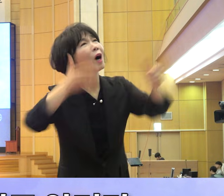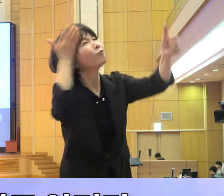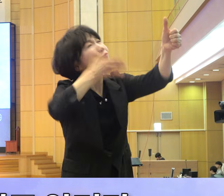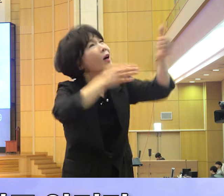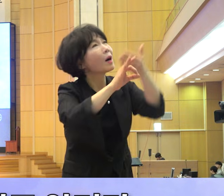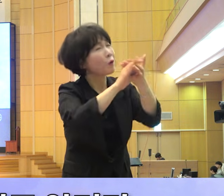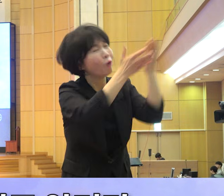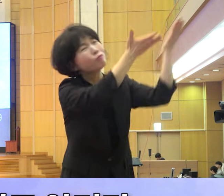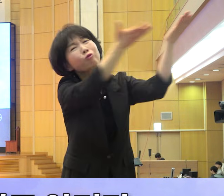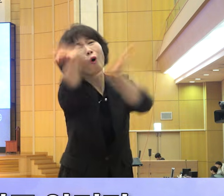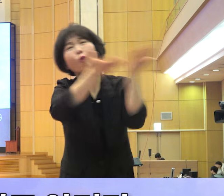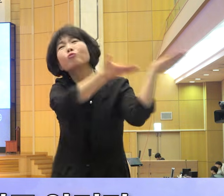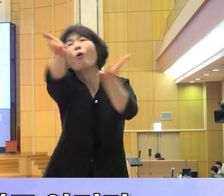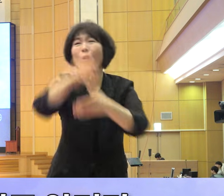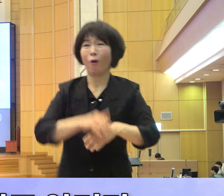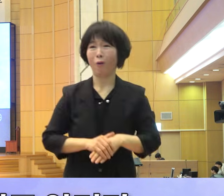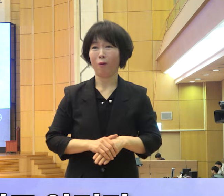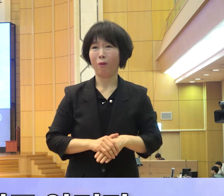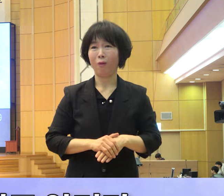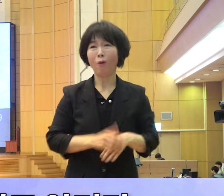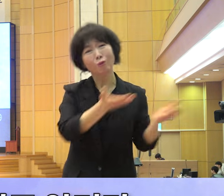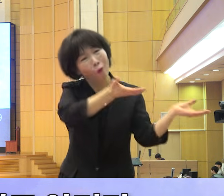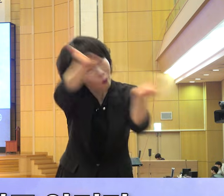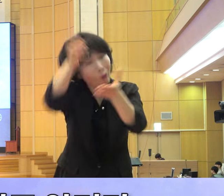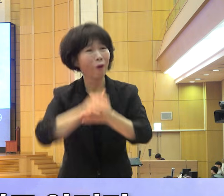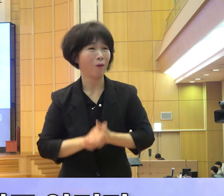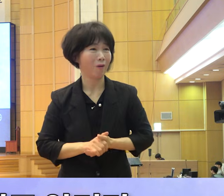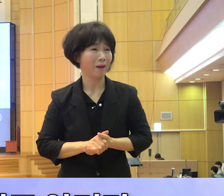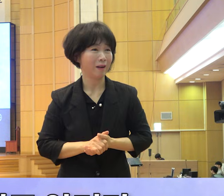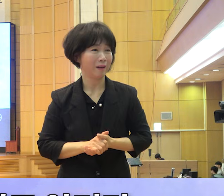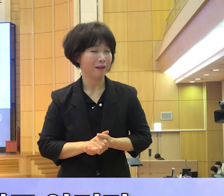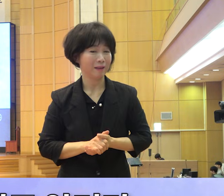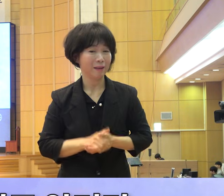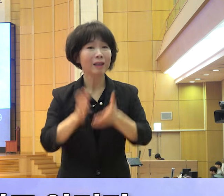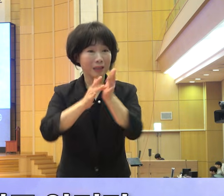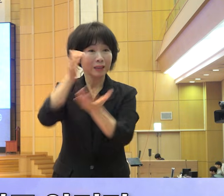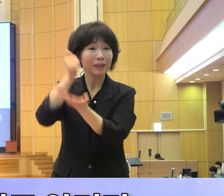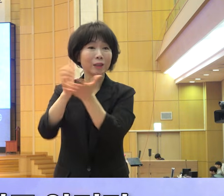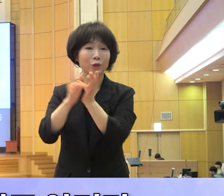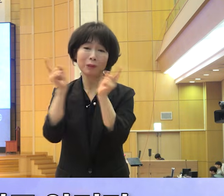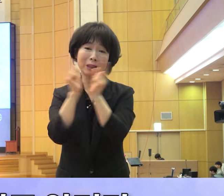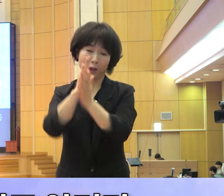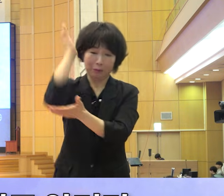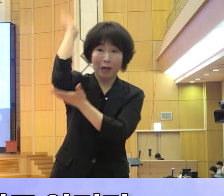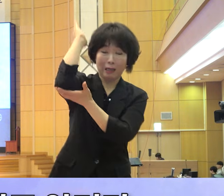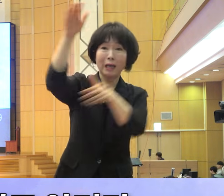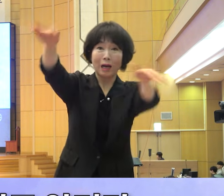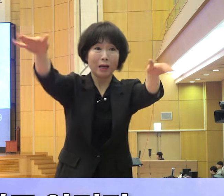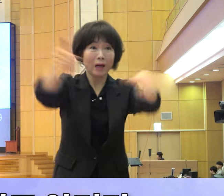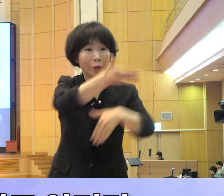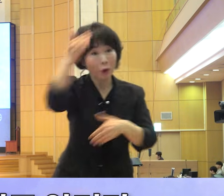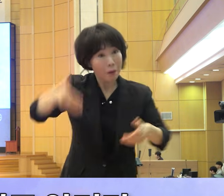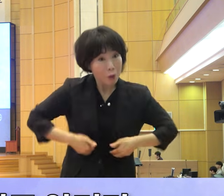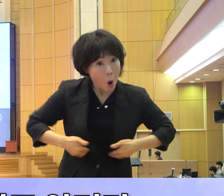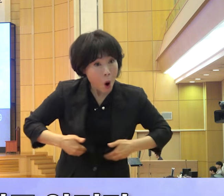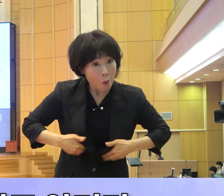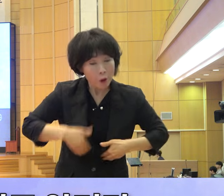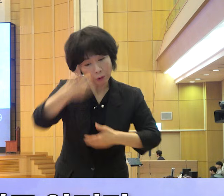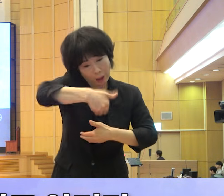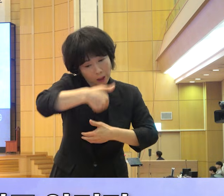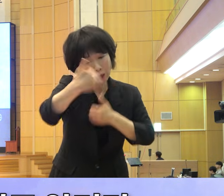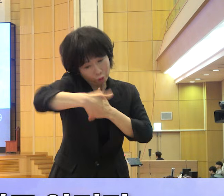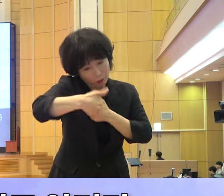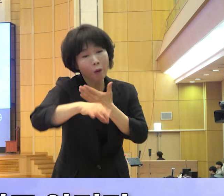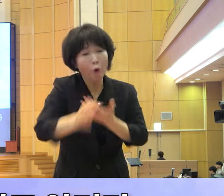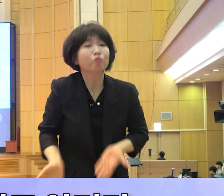주실 것이요. 하나님이 말씀하는 겁니다. 예수님이 직접 말씀하는 겁니다. 구하라 그러면 주실